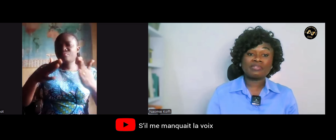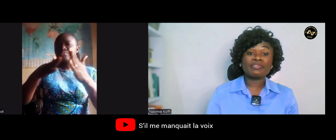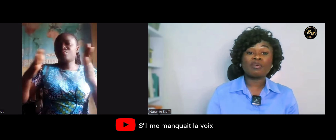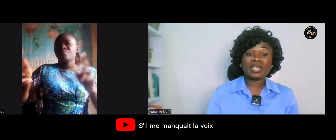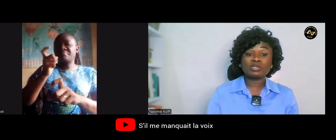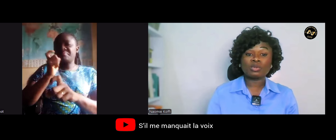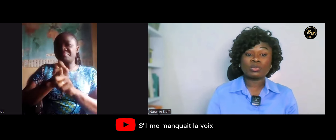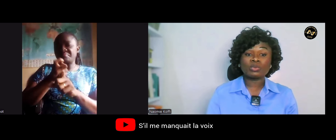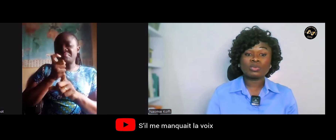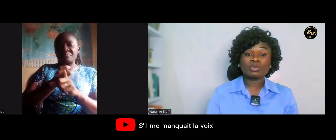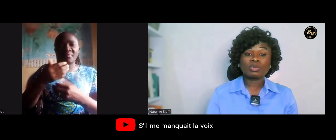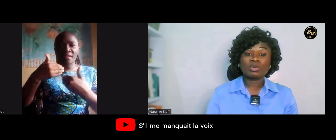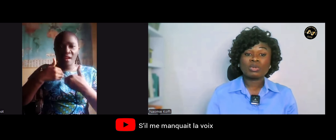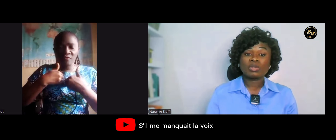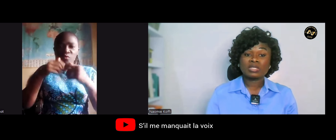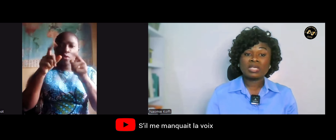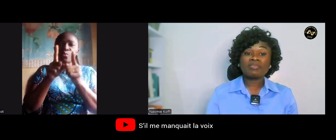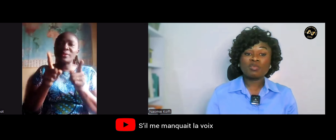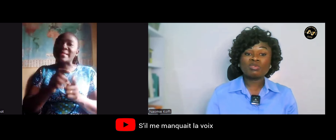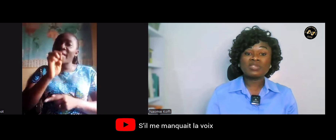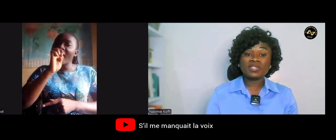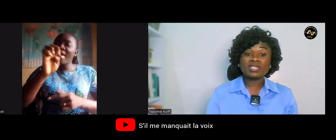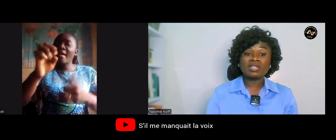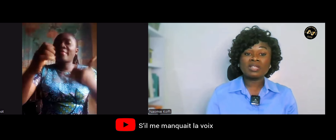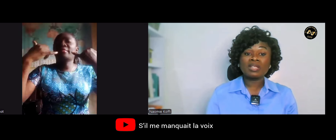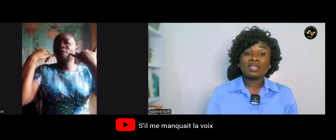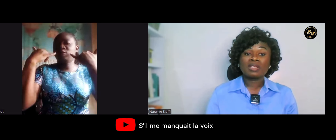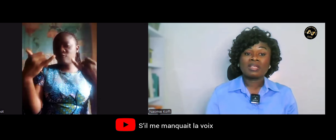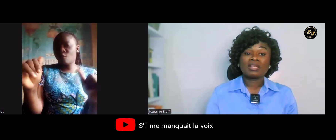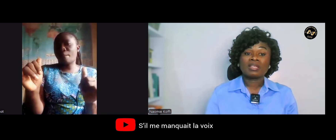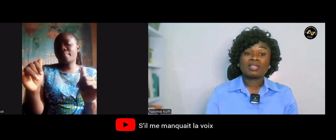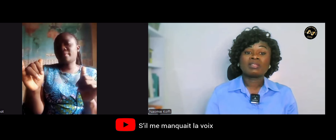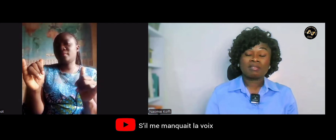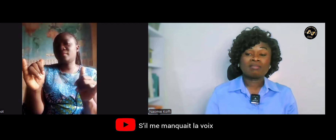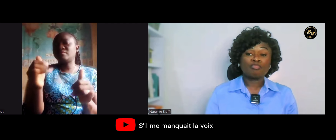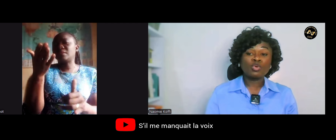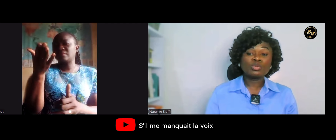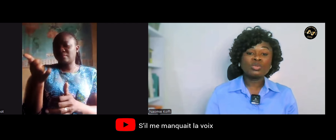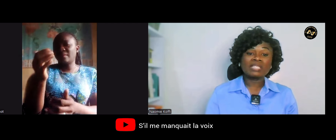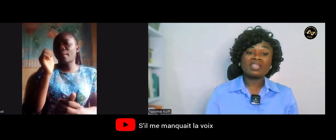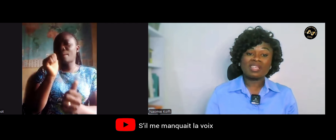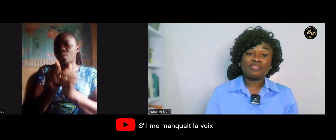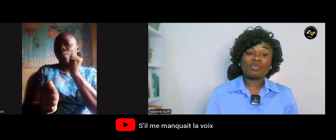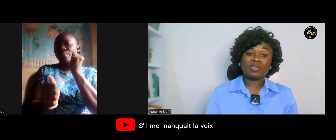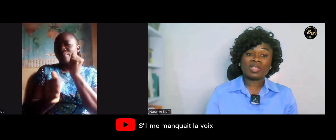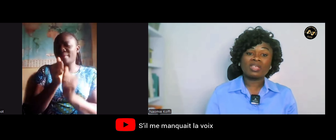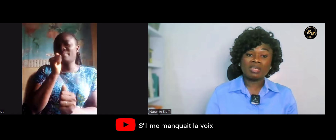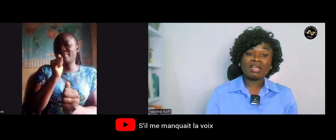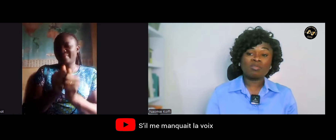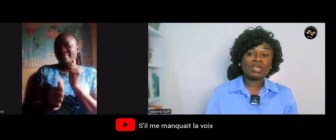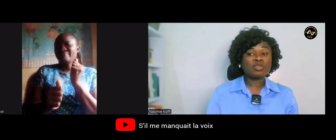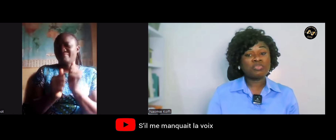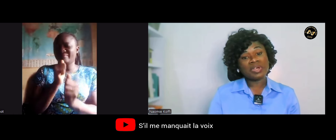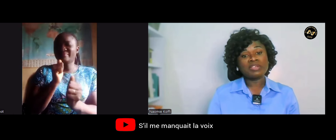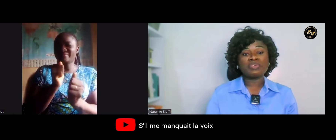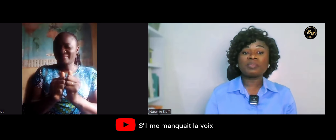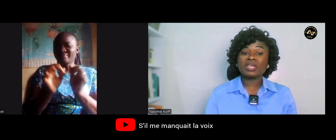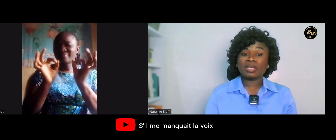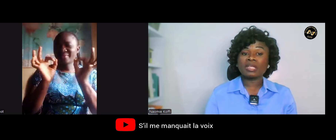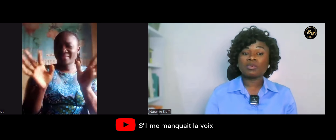nos informations. C'est vraiment difficile pour nous d'être informés également et de